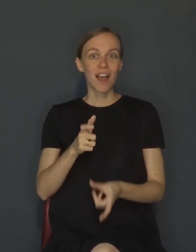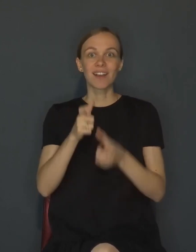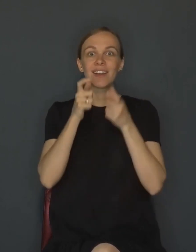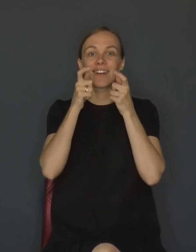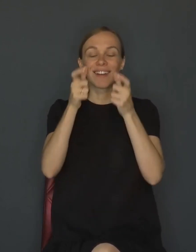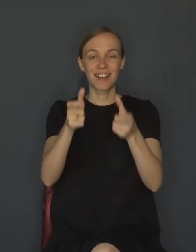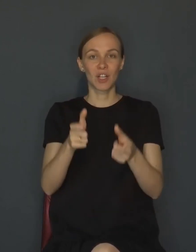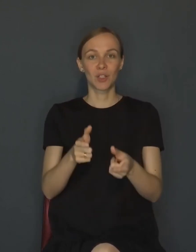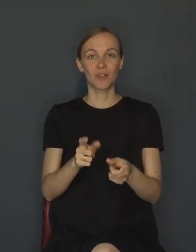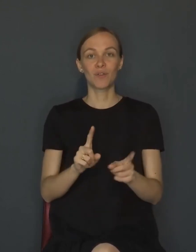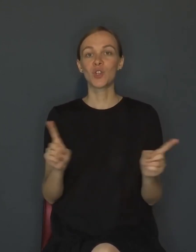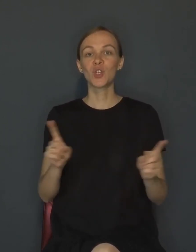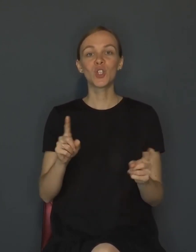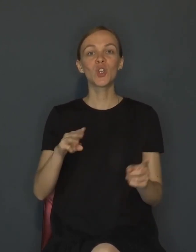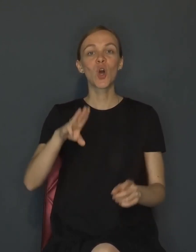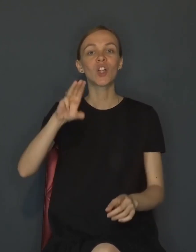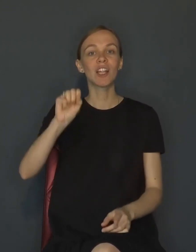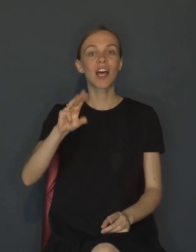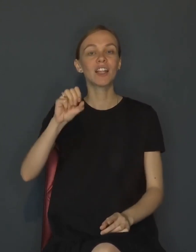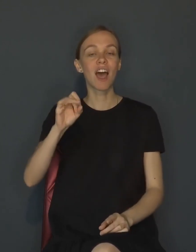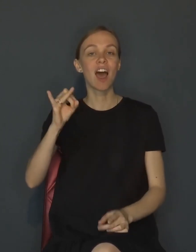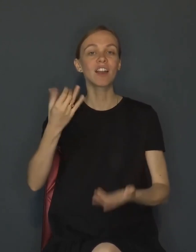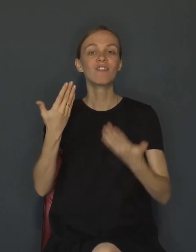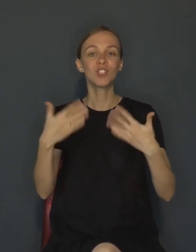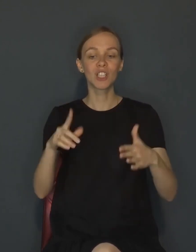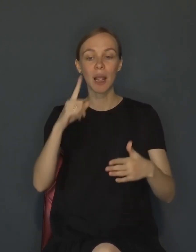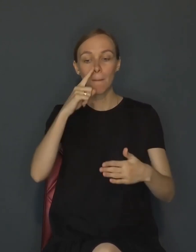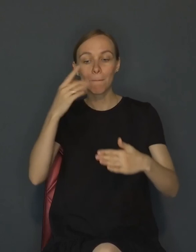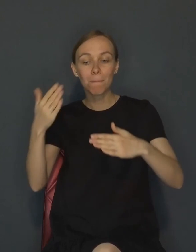що татари вже під містом.